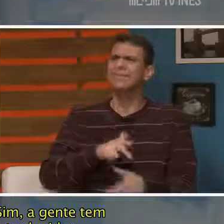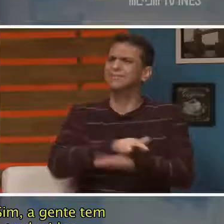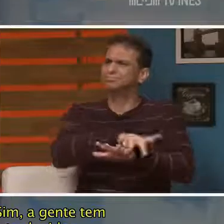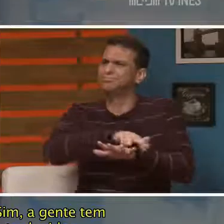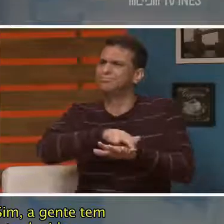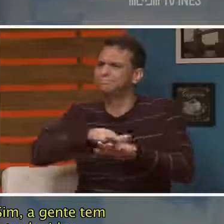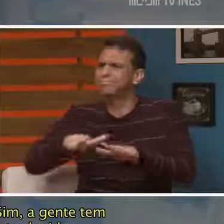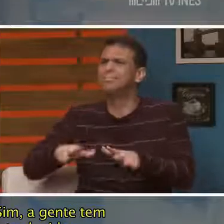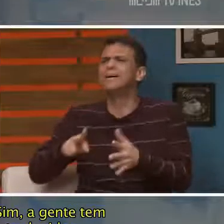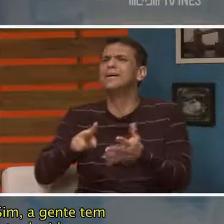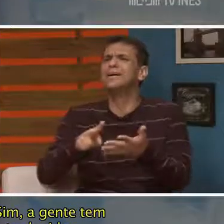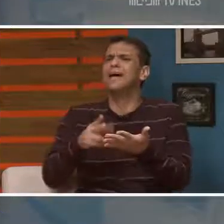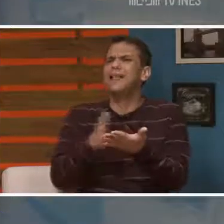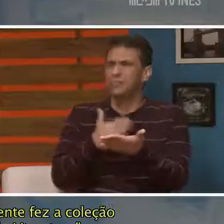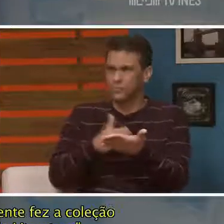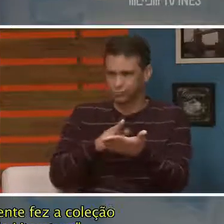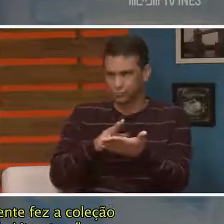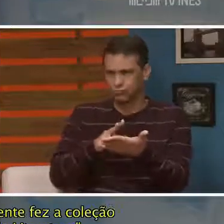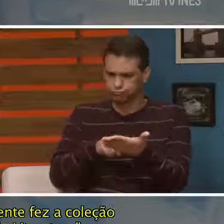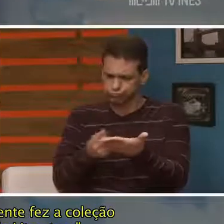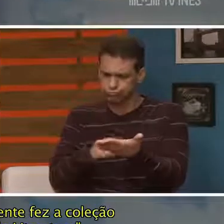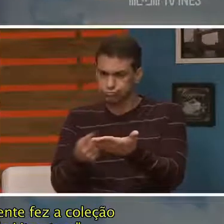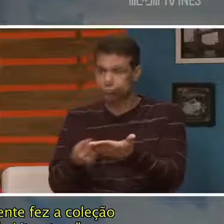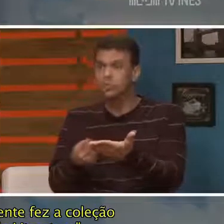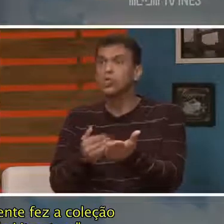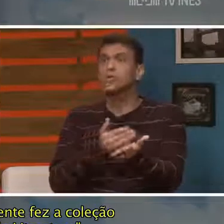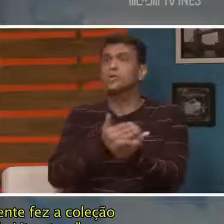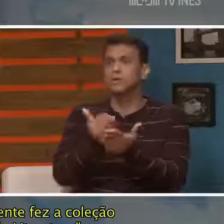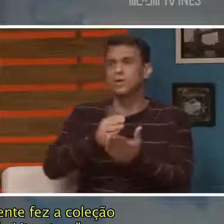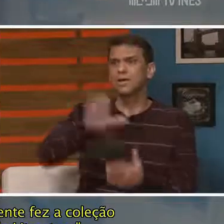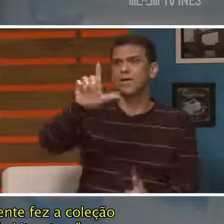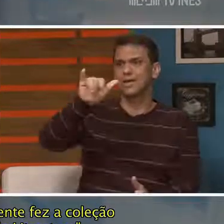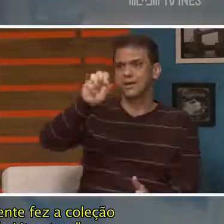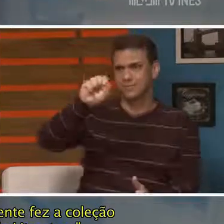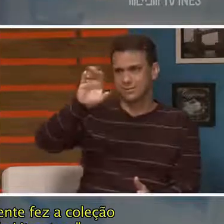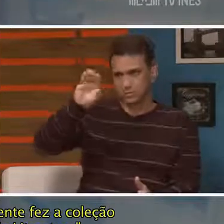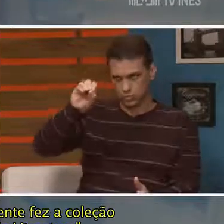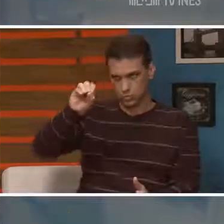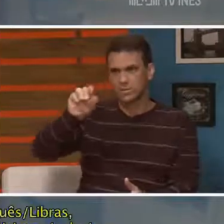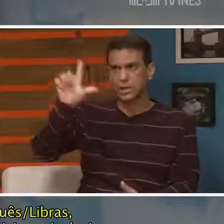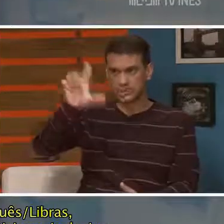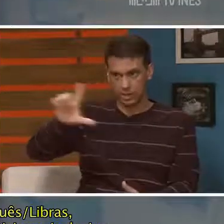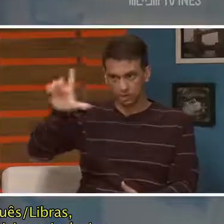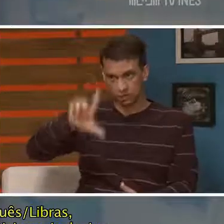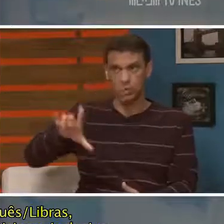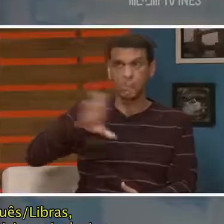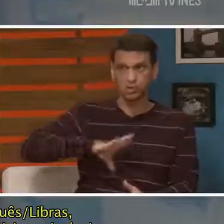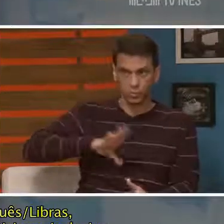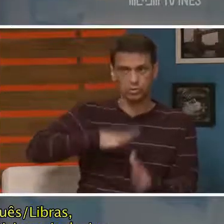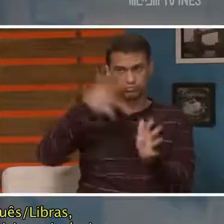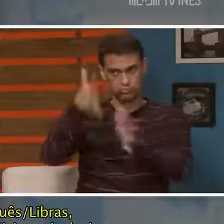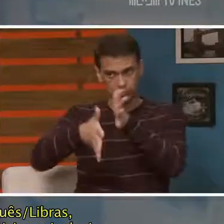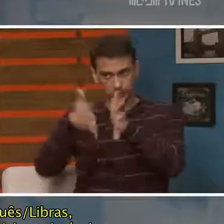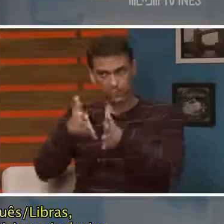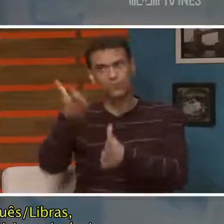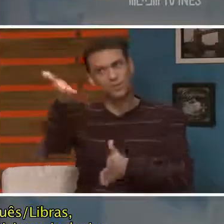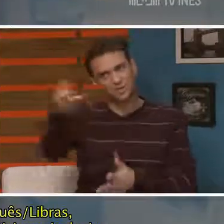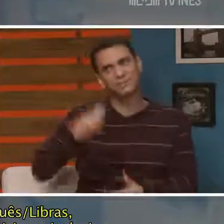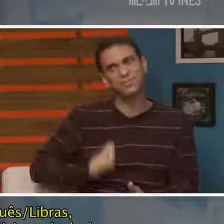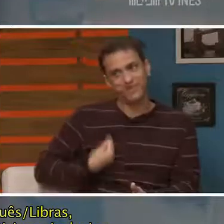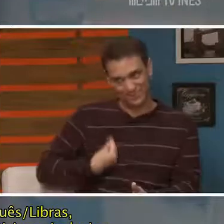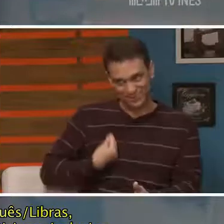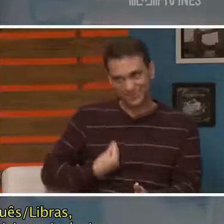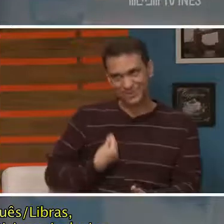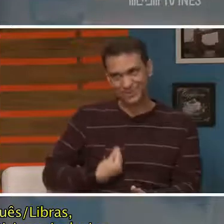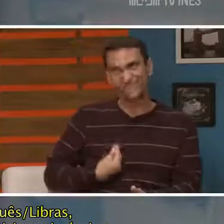gente tem vários livros traduzidos. Inicialmente, a gente fez a coleção Clássicos da Literatura em português Libras, que